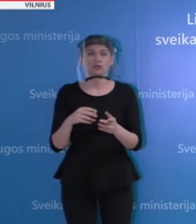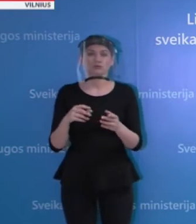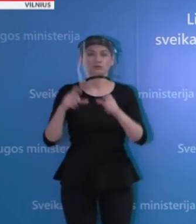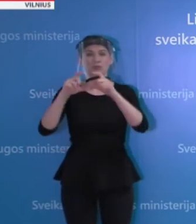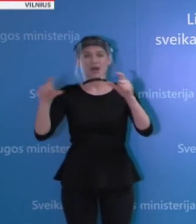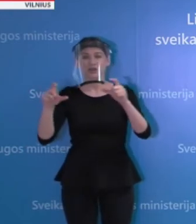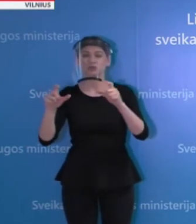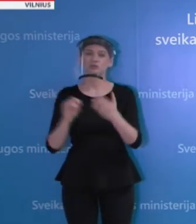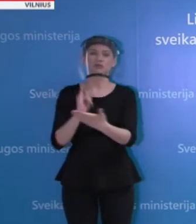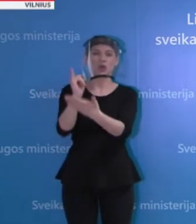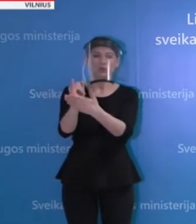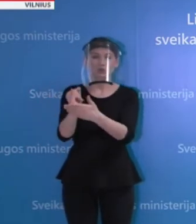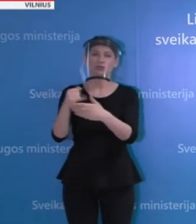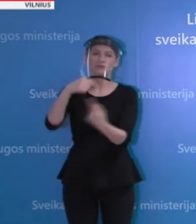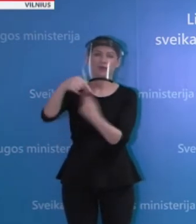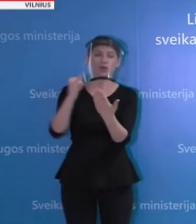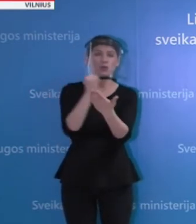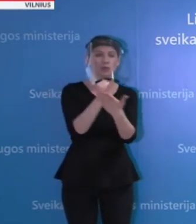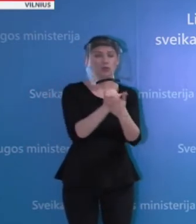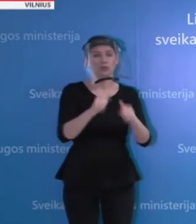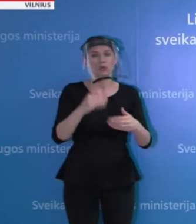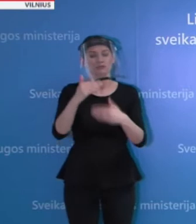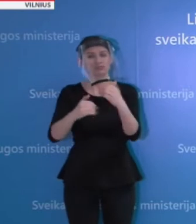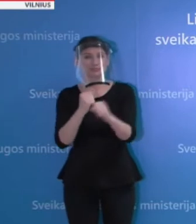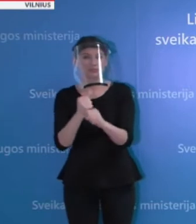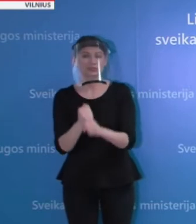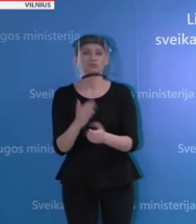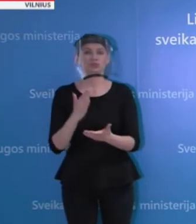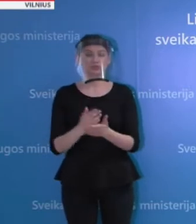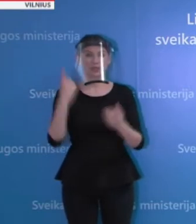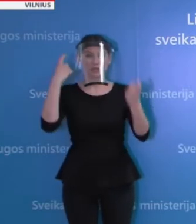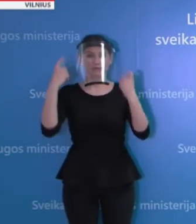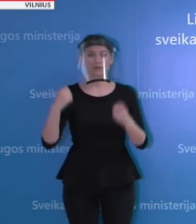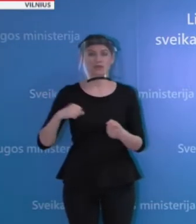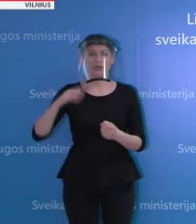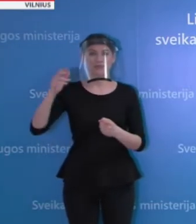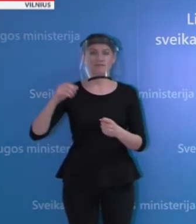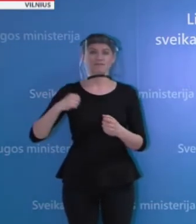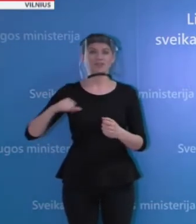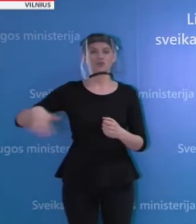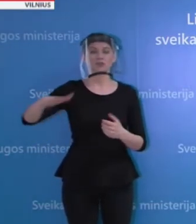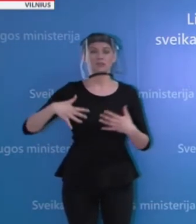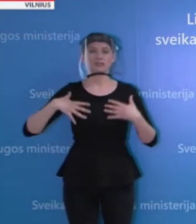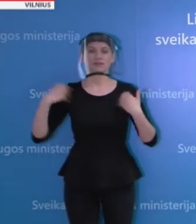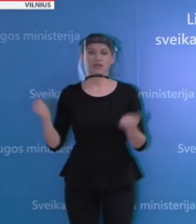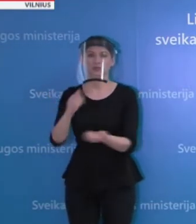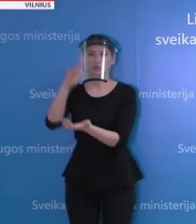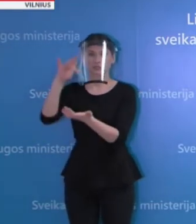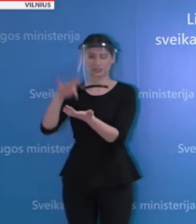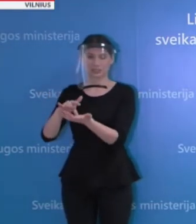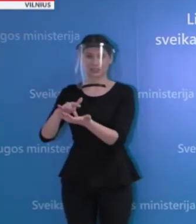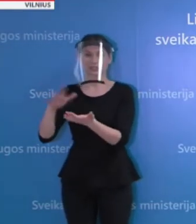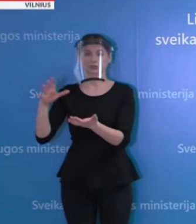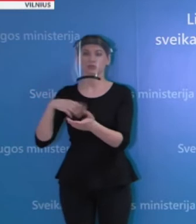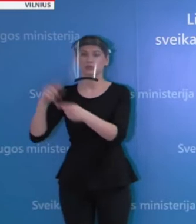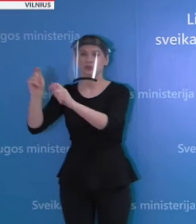prekybos sąlygos, tai turim duomenis iš Nacionalinio visuomenės sveikatos centro, iš vis buvo